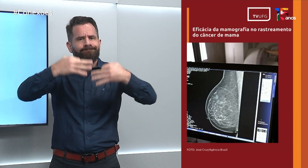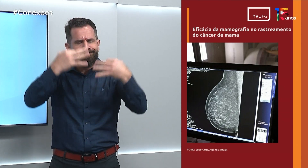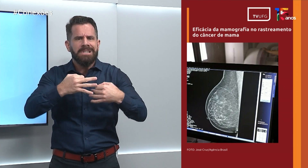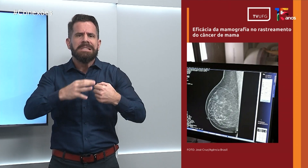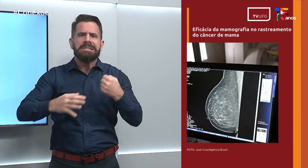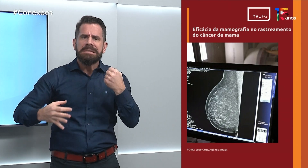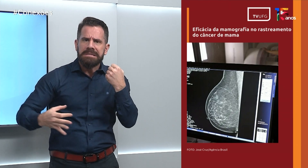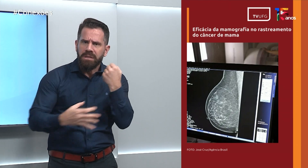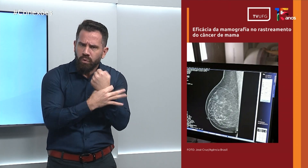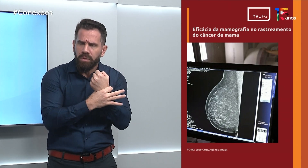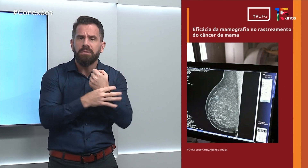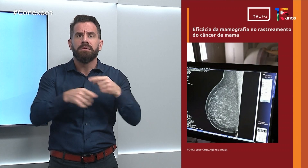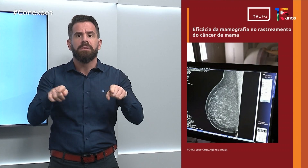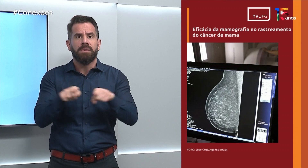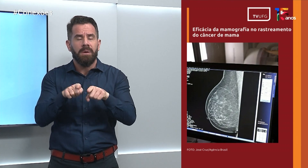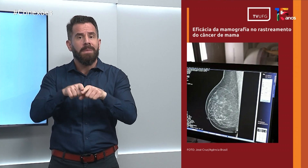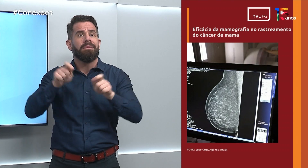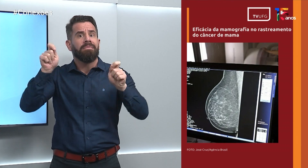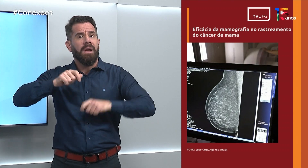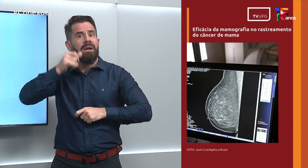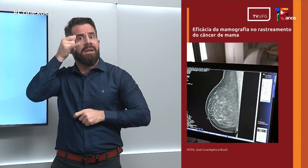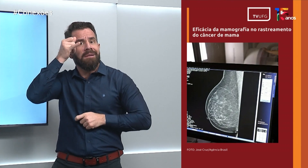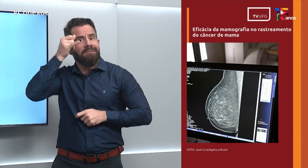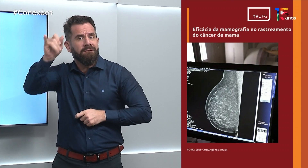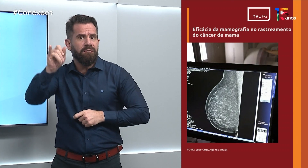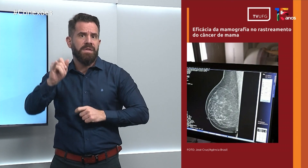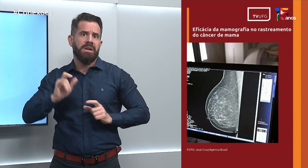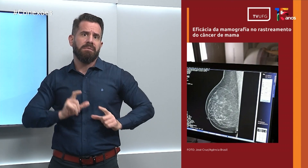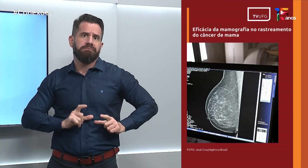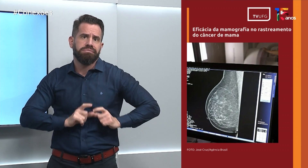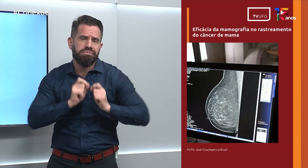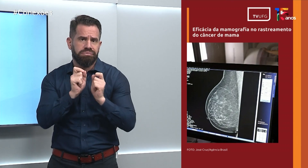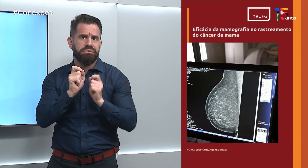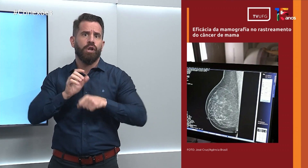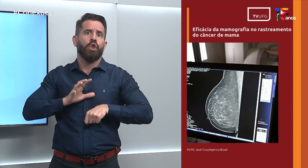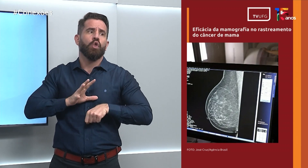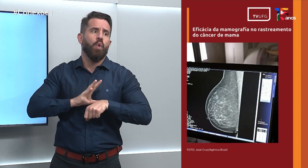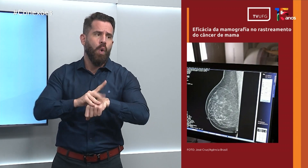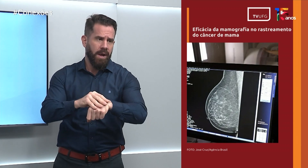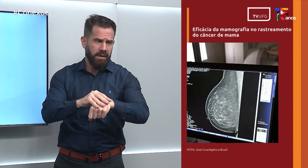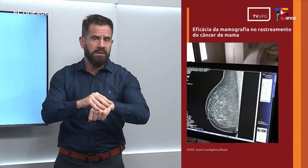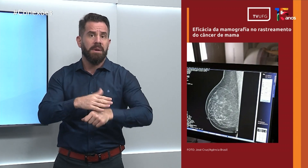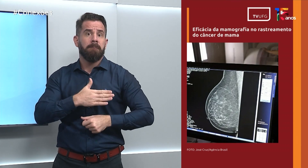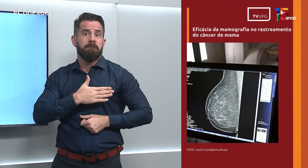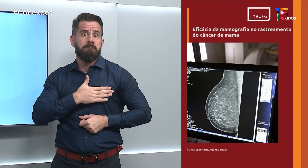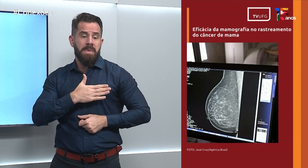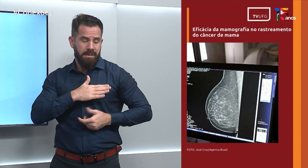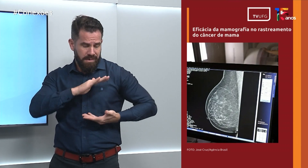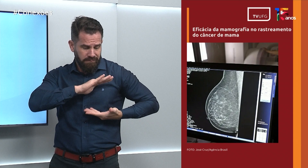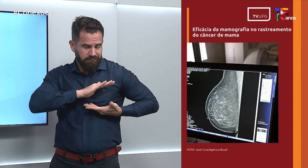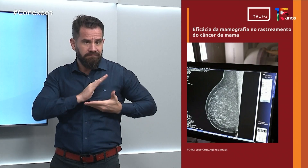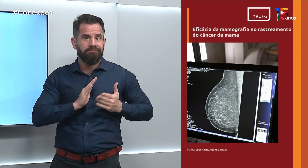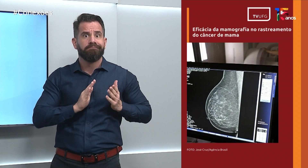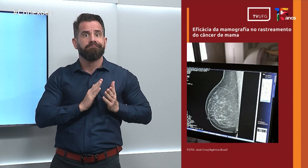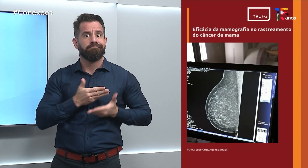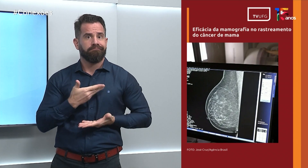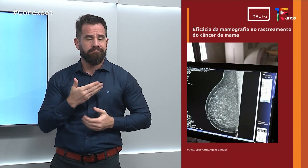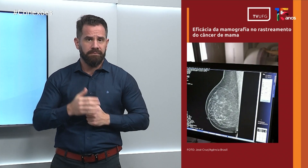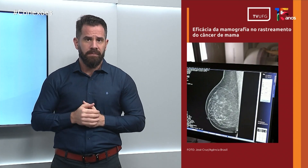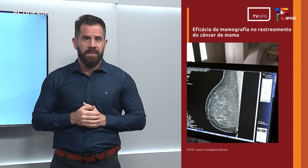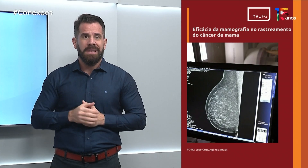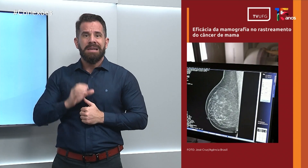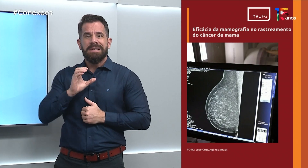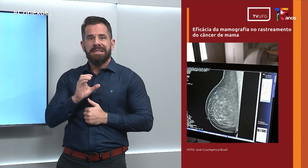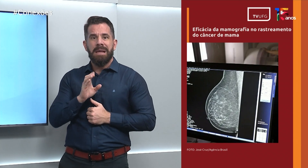a eficácia do exame na prevenção da doença. Em nota, o CBR refutou as informações que